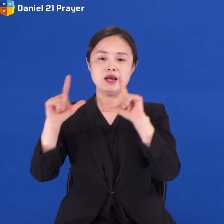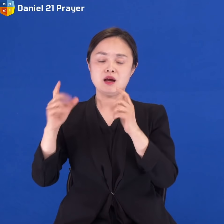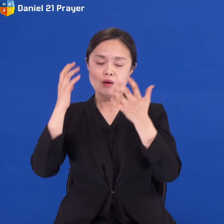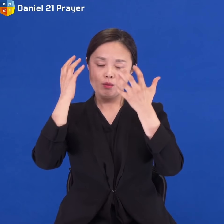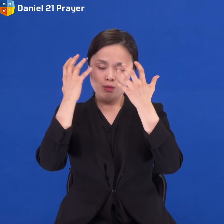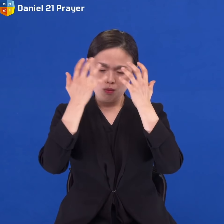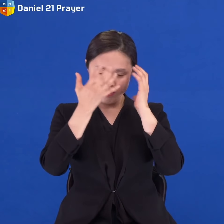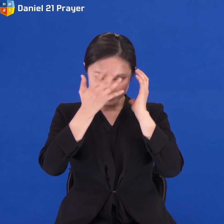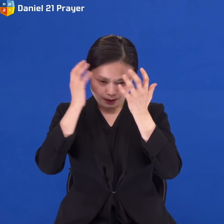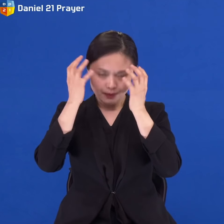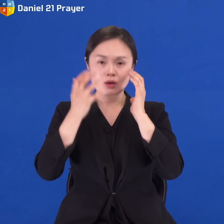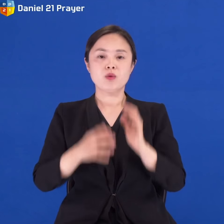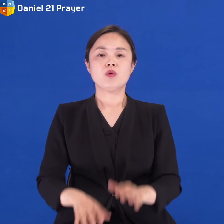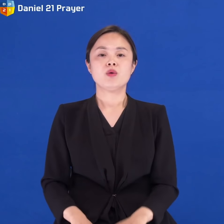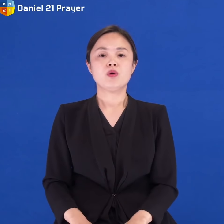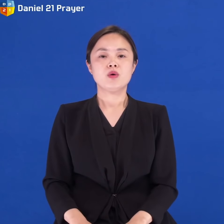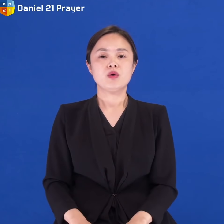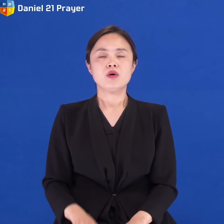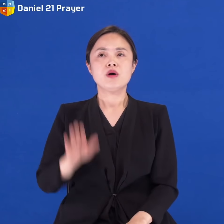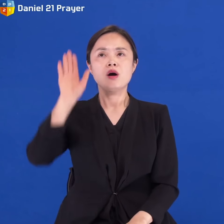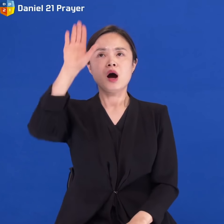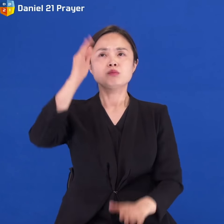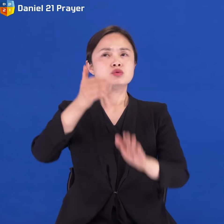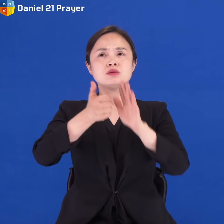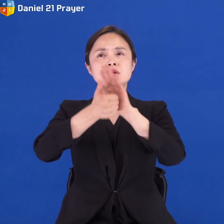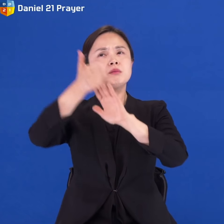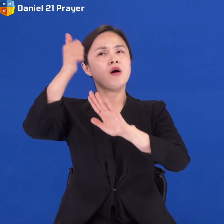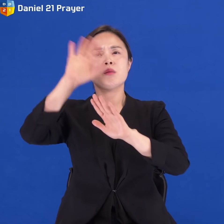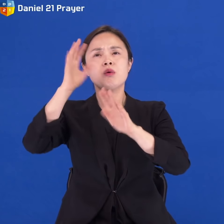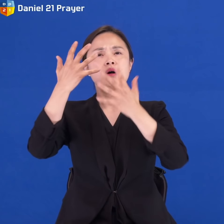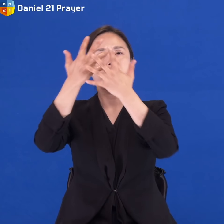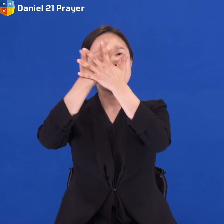막막하고 나는 스님이 되려고 절에 갔다가